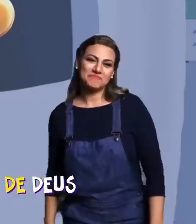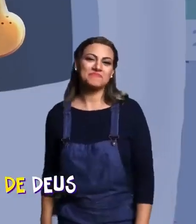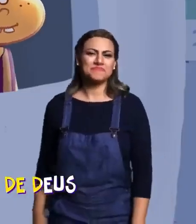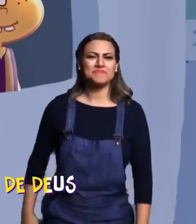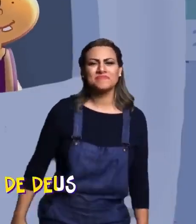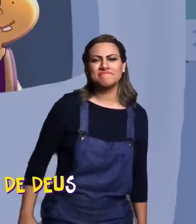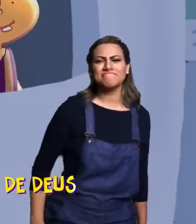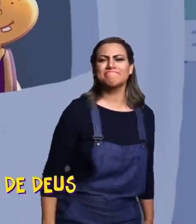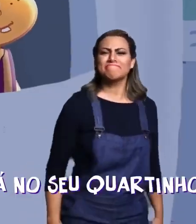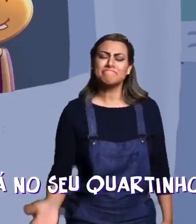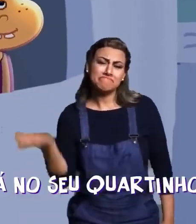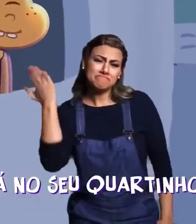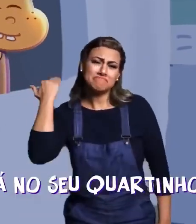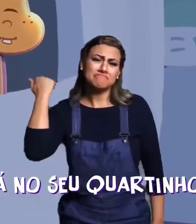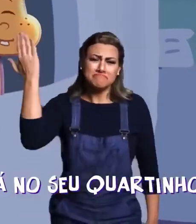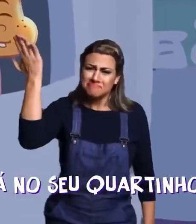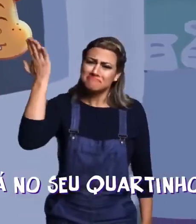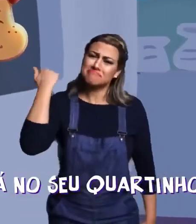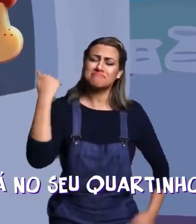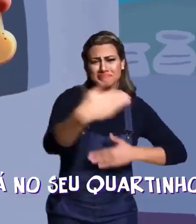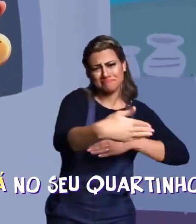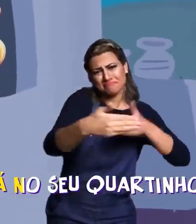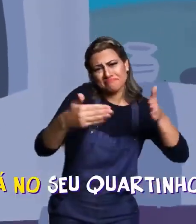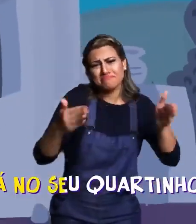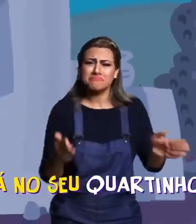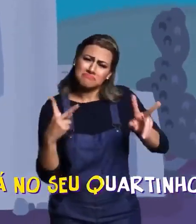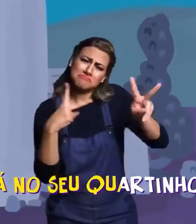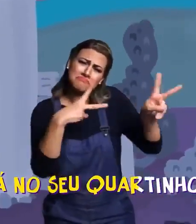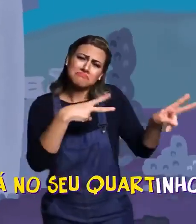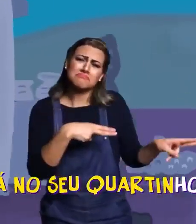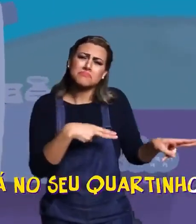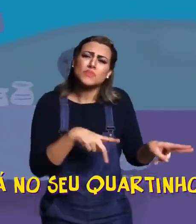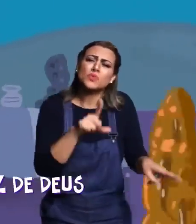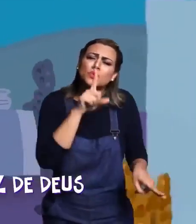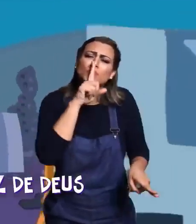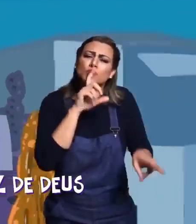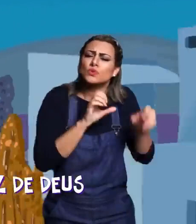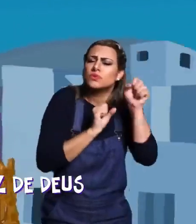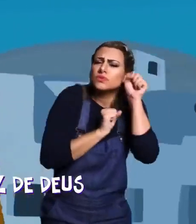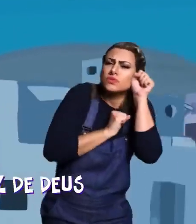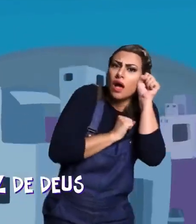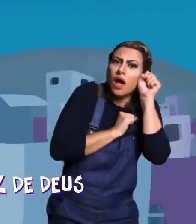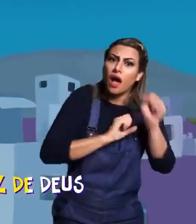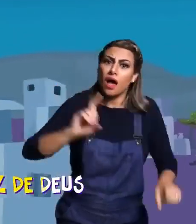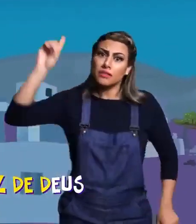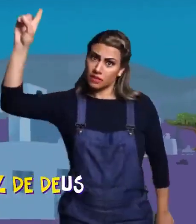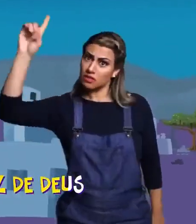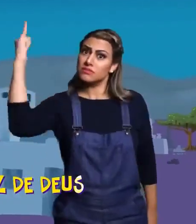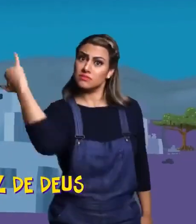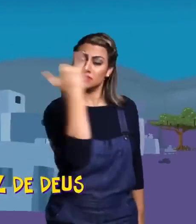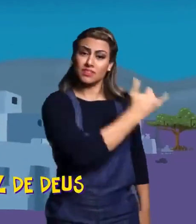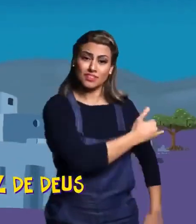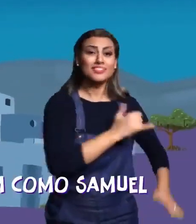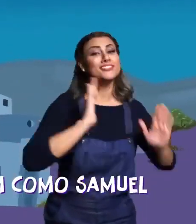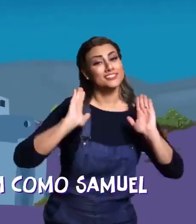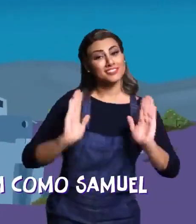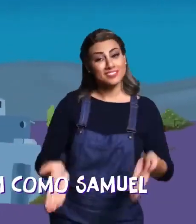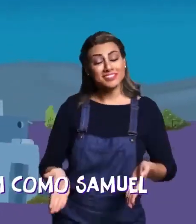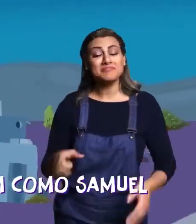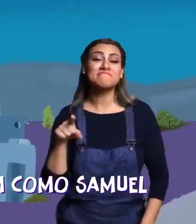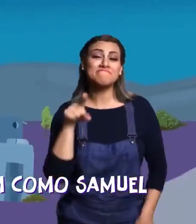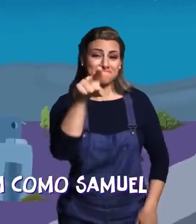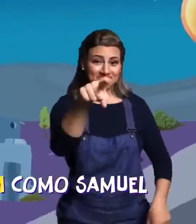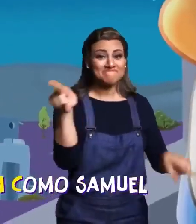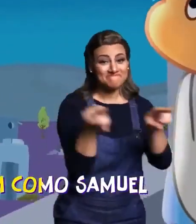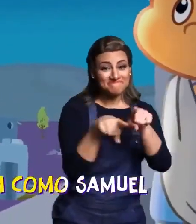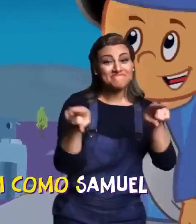de Deus. Ele estava bem deitado lá no seu quartinho e ouviu a voz de Deus. Você